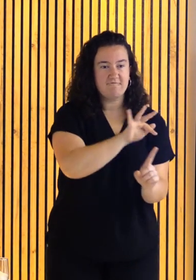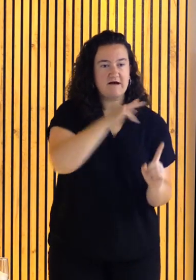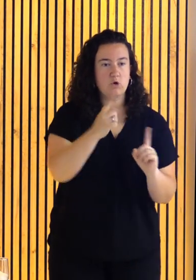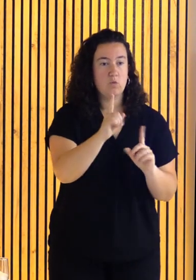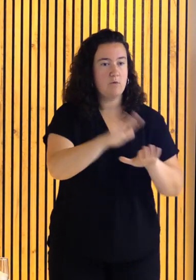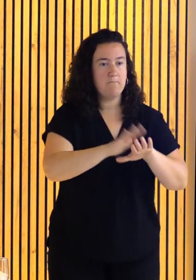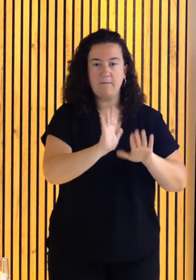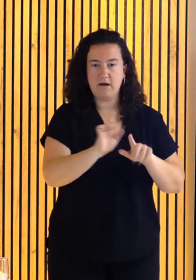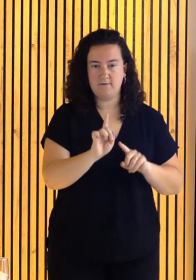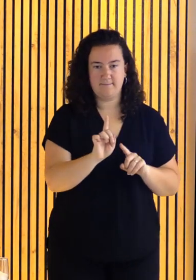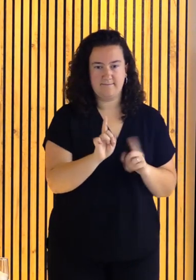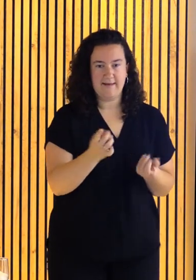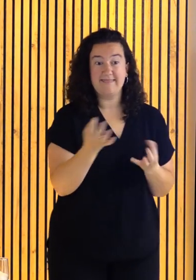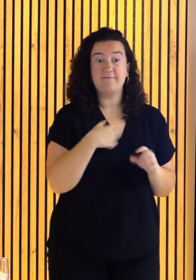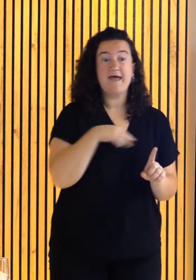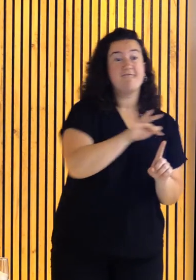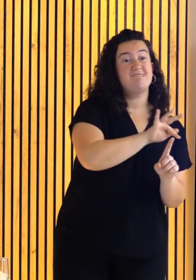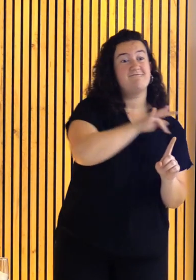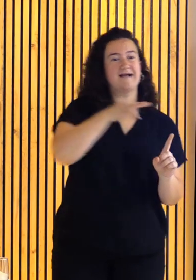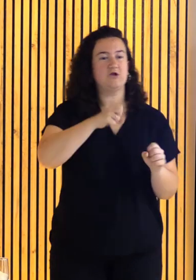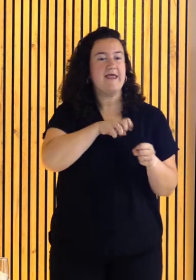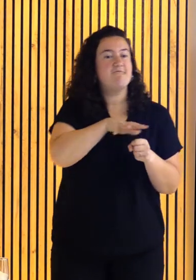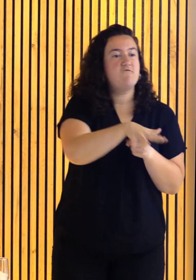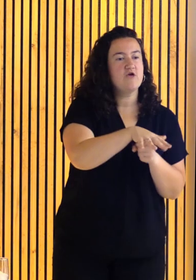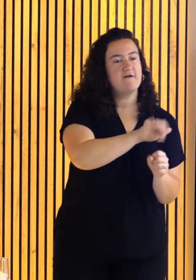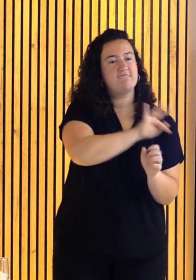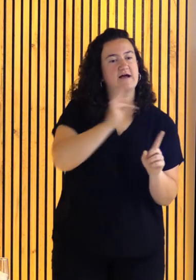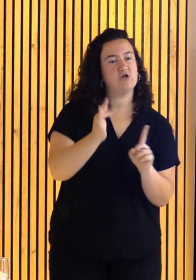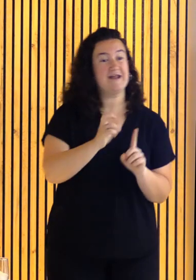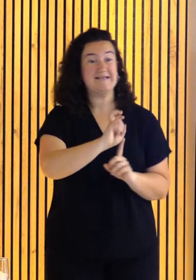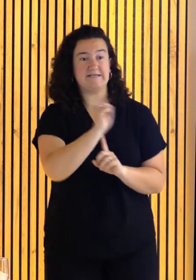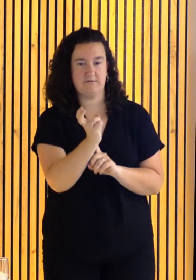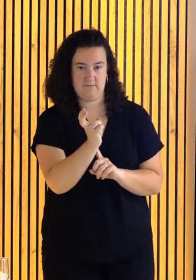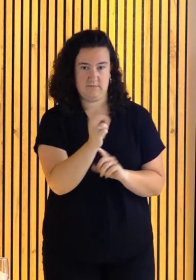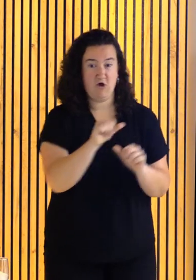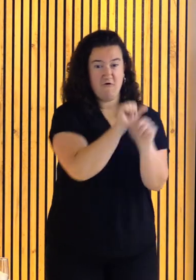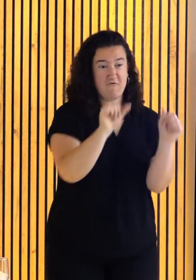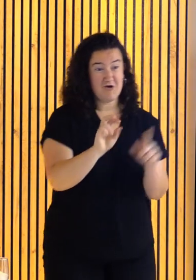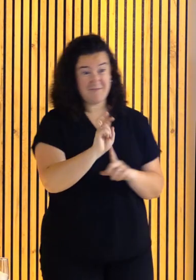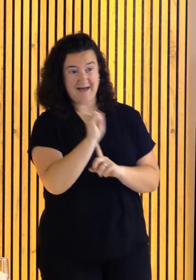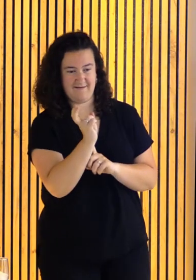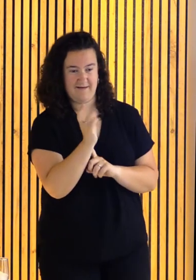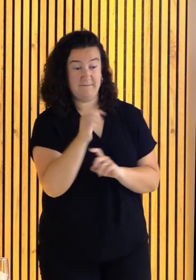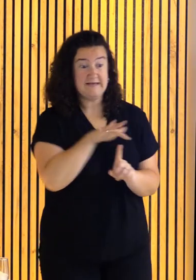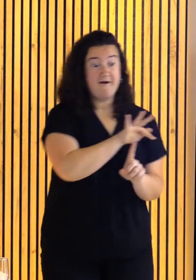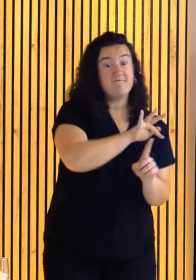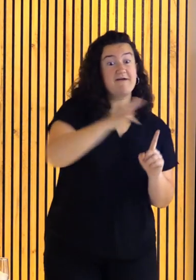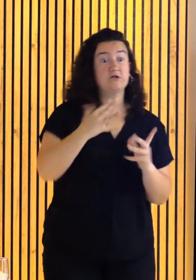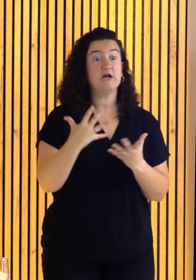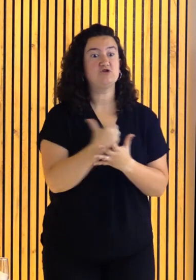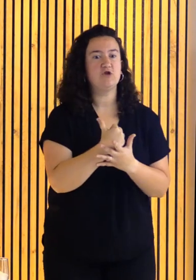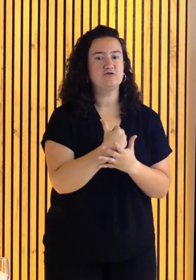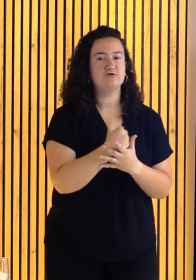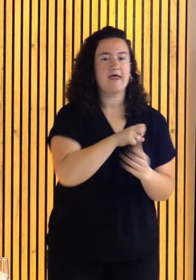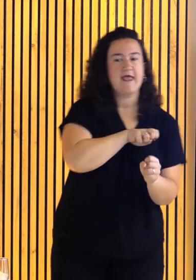oinarrituta. Aitzitik, hainbat faktorek eragiten dute beti, hainbat modutan, eta faktore horiek gainera eragina dute bata